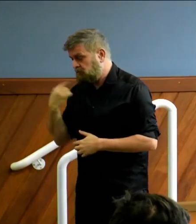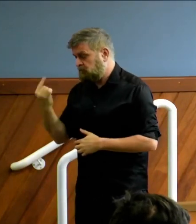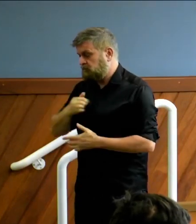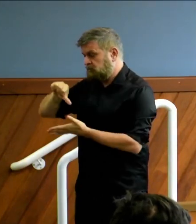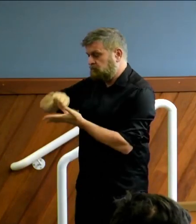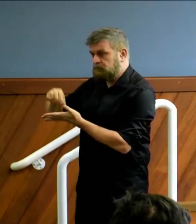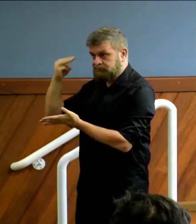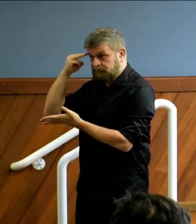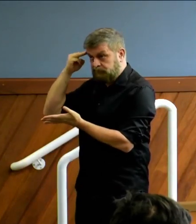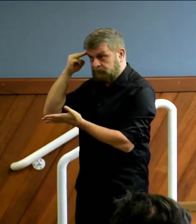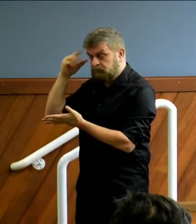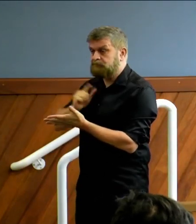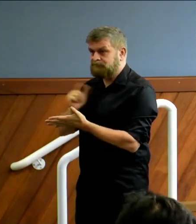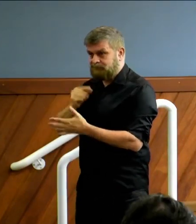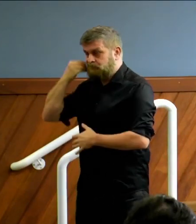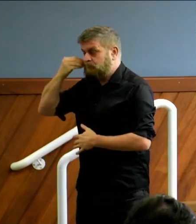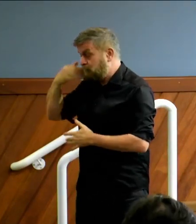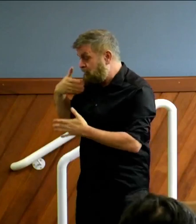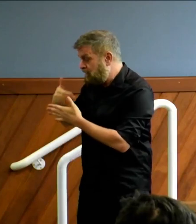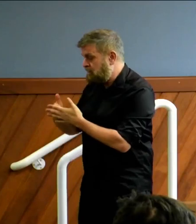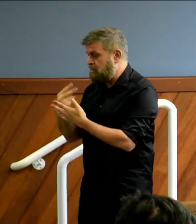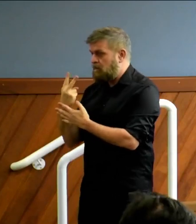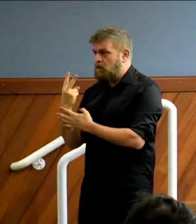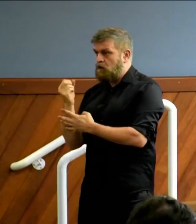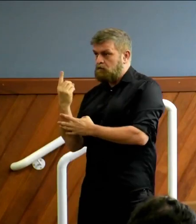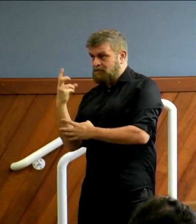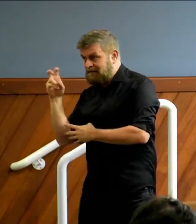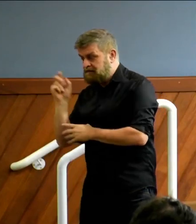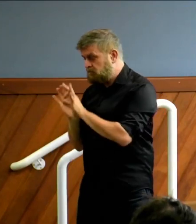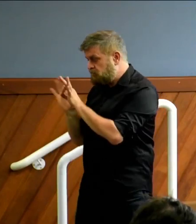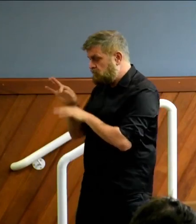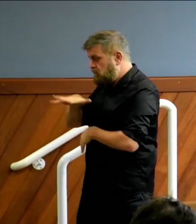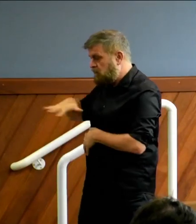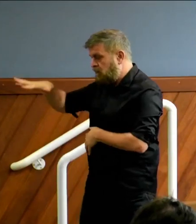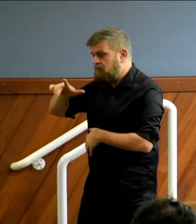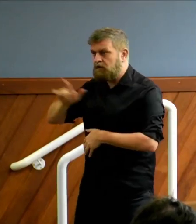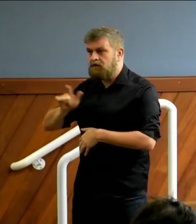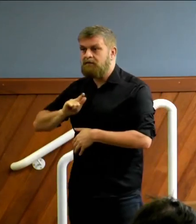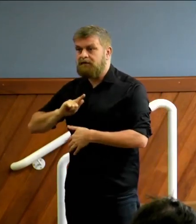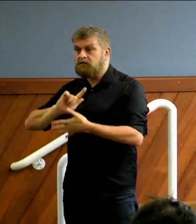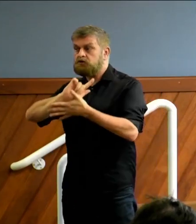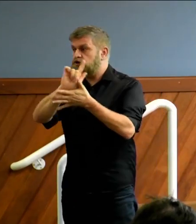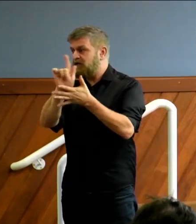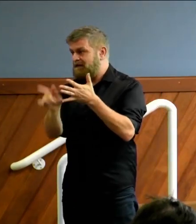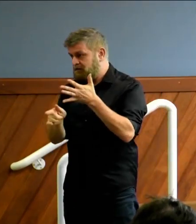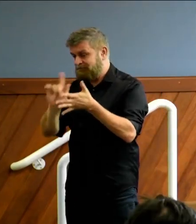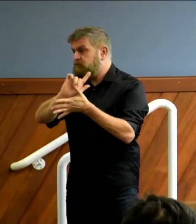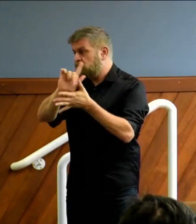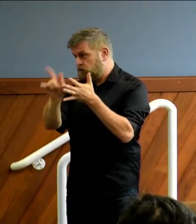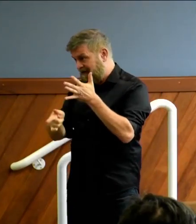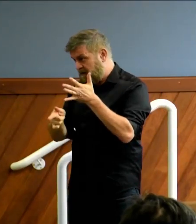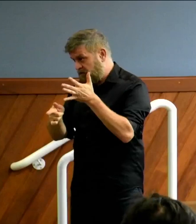isso. Passou por isso até 2015, quando os setores eram organizados pelo gênero. E o que isso significava? Que os